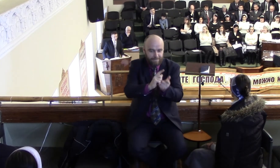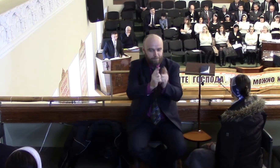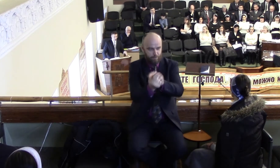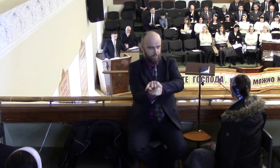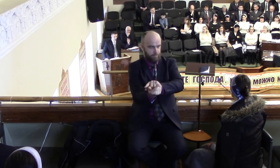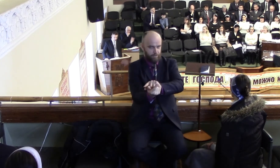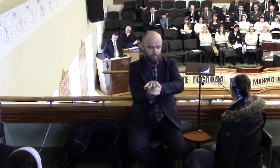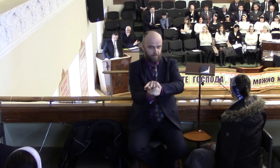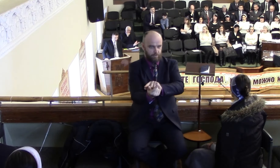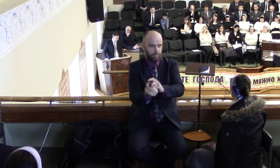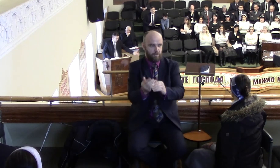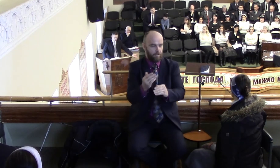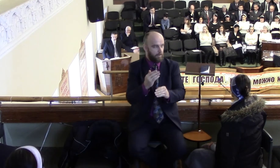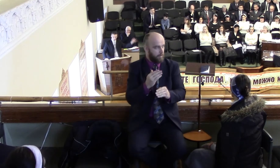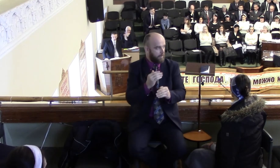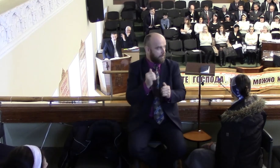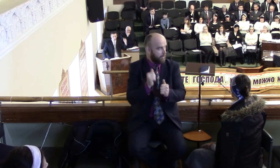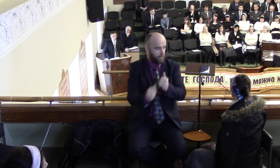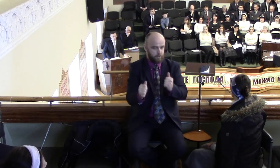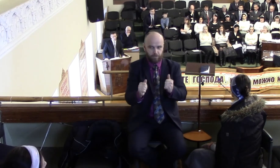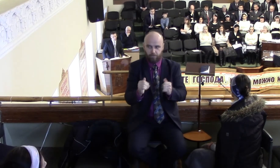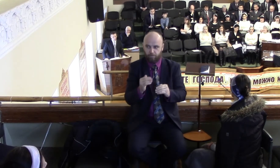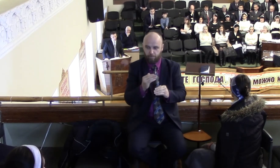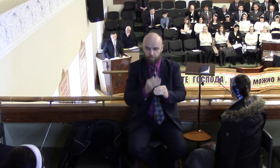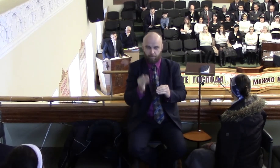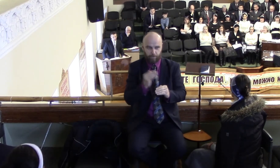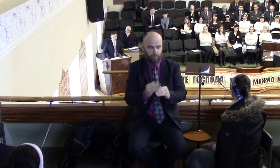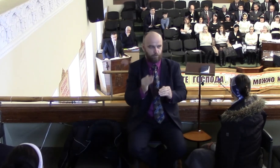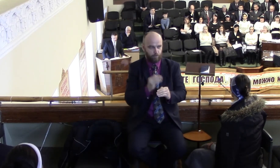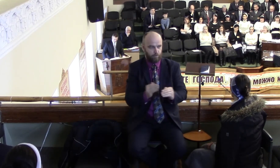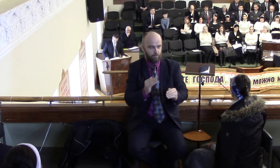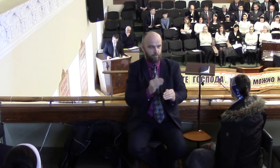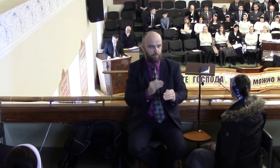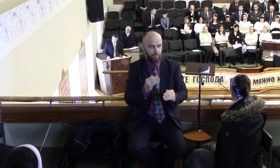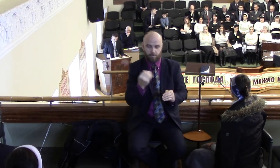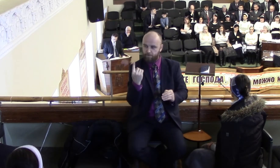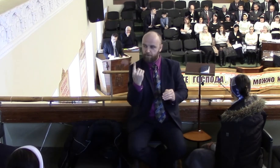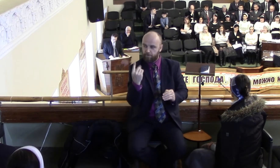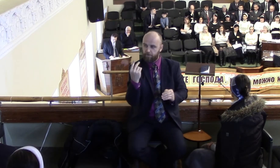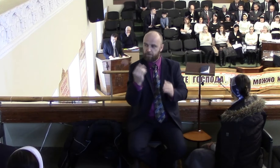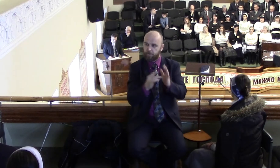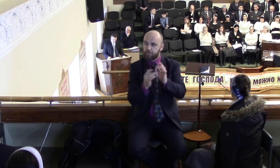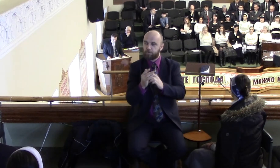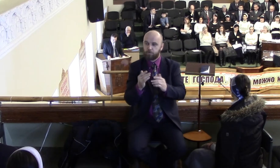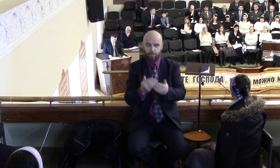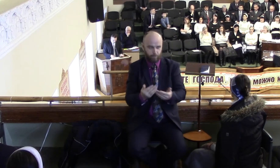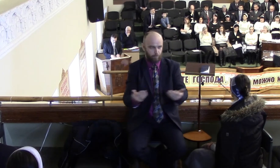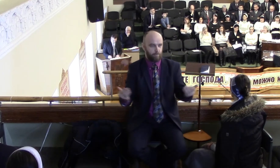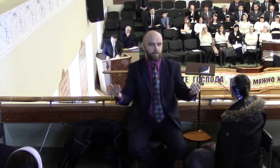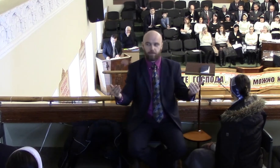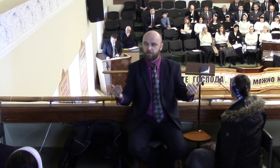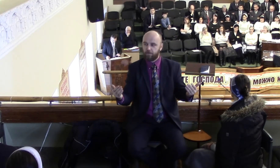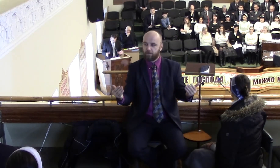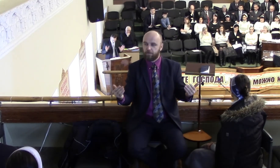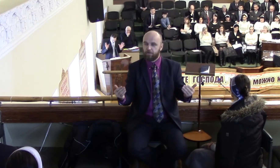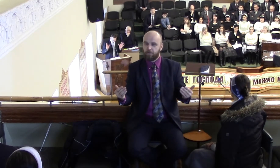порядке мы прочитали. Первенец Христос, потом Христовы. И так всегда с Господом будем.